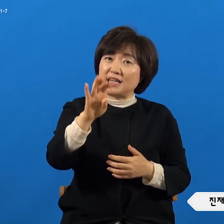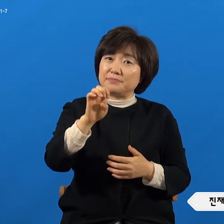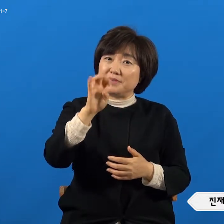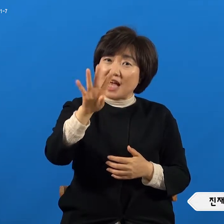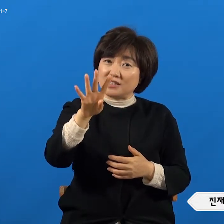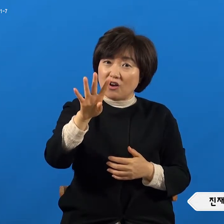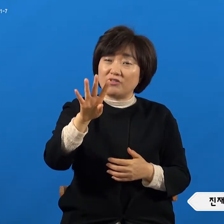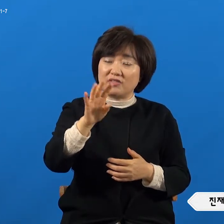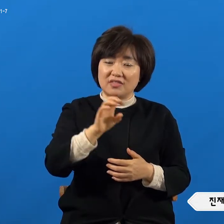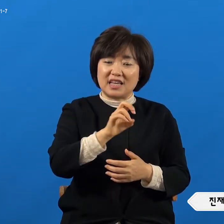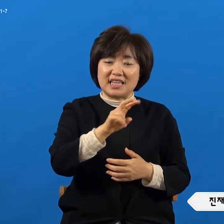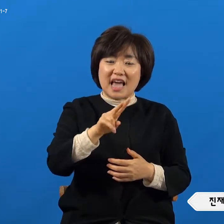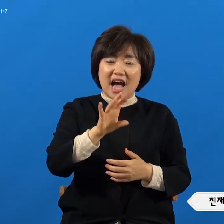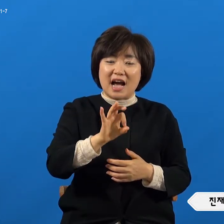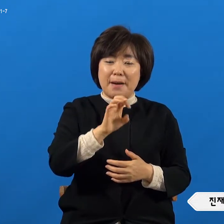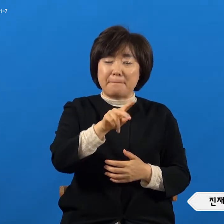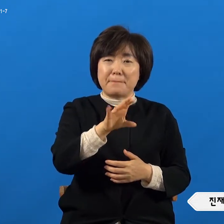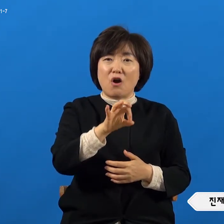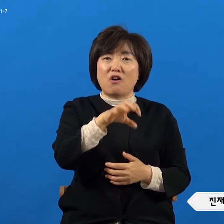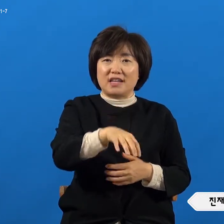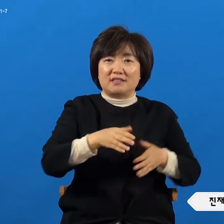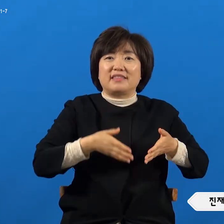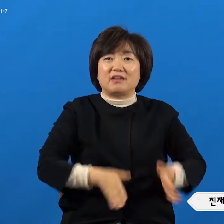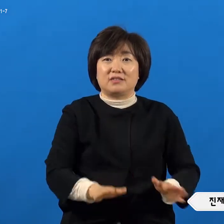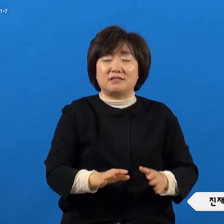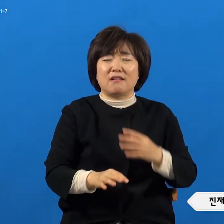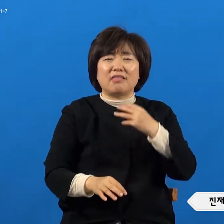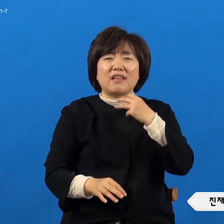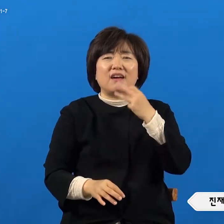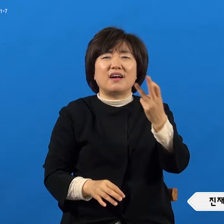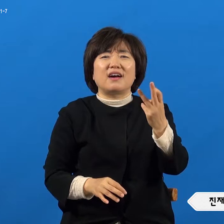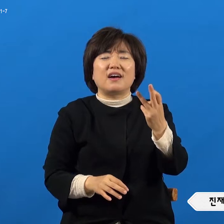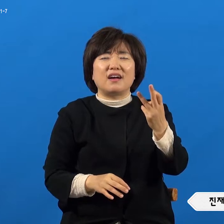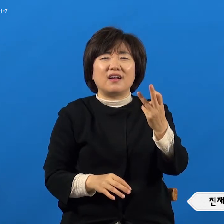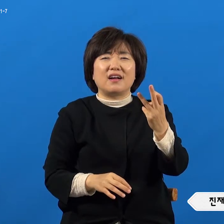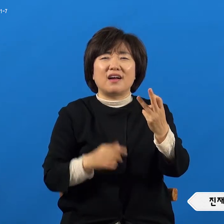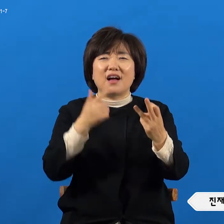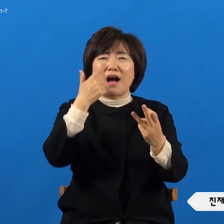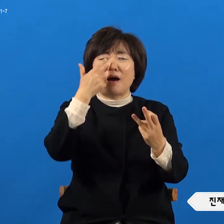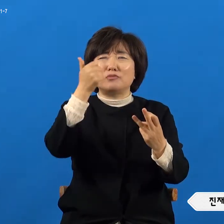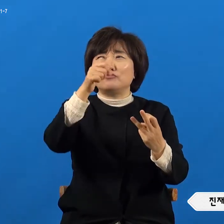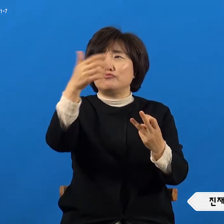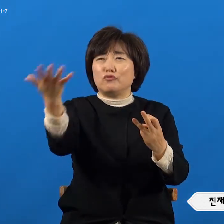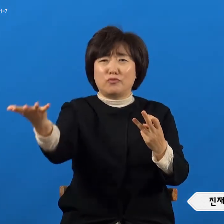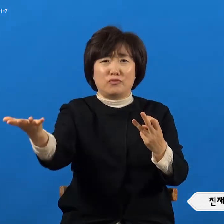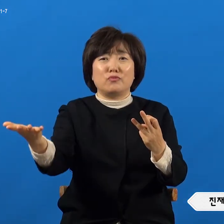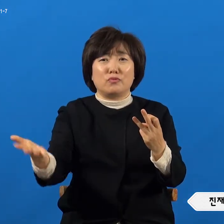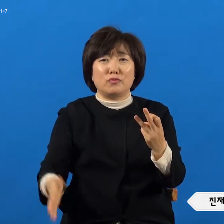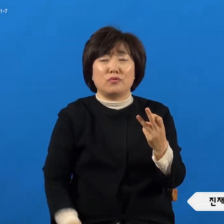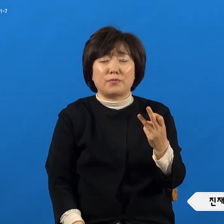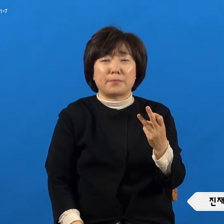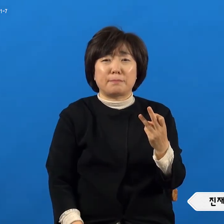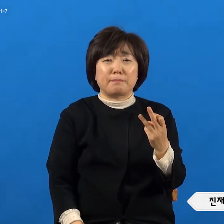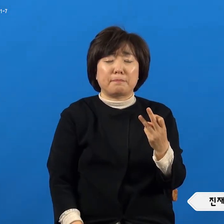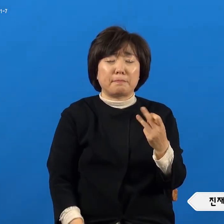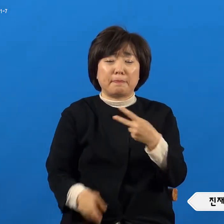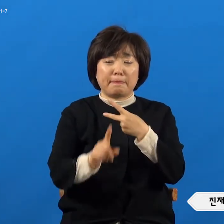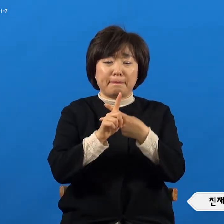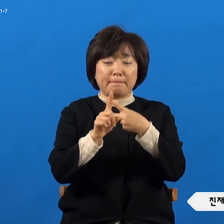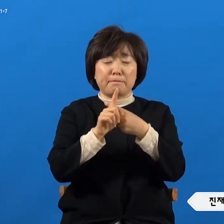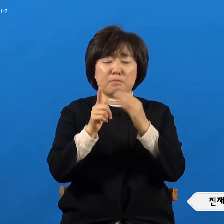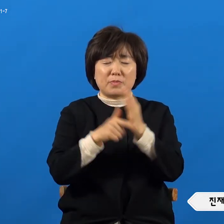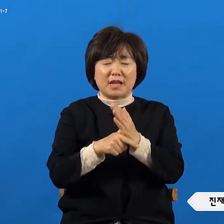1944년 양평에서 태어났습니다. 13살에 아버지를 잃습니다. 중학교 때